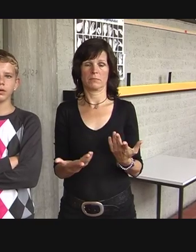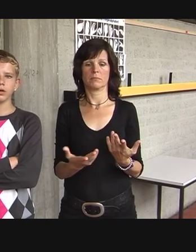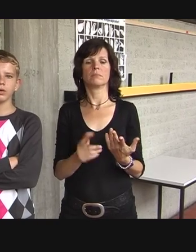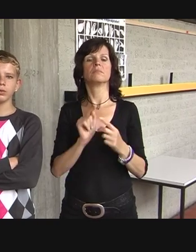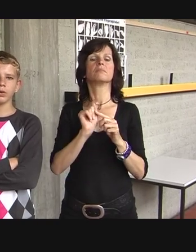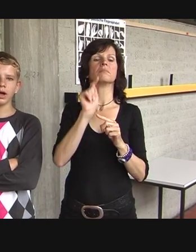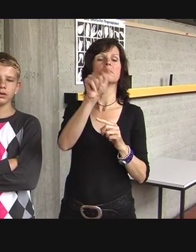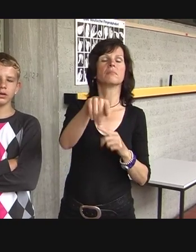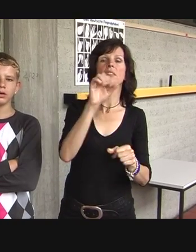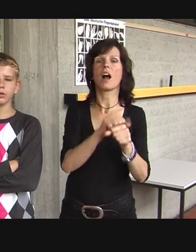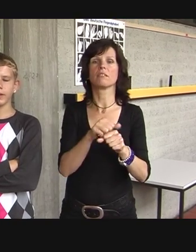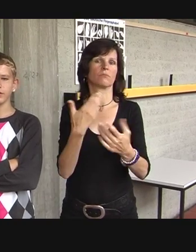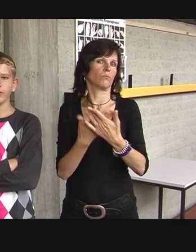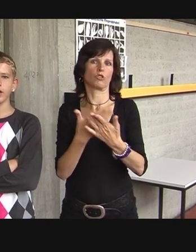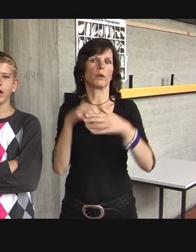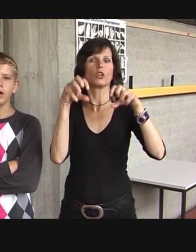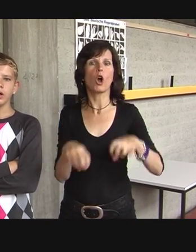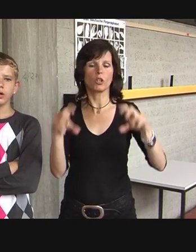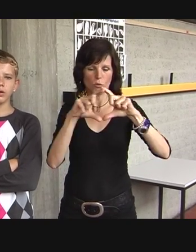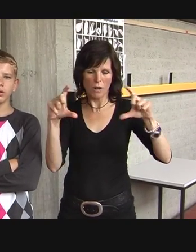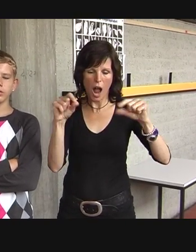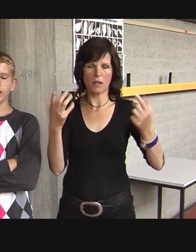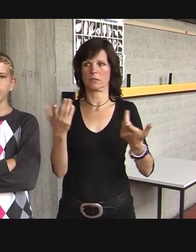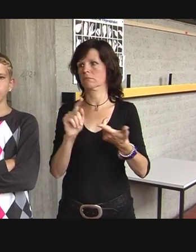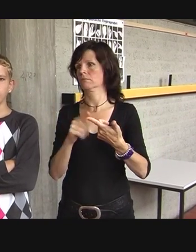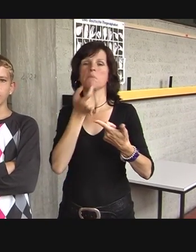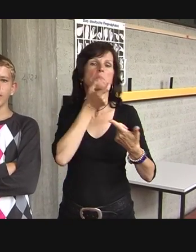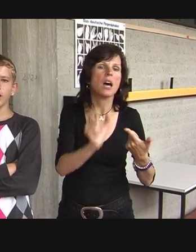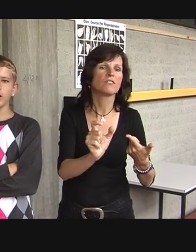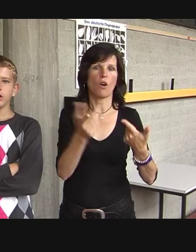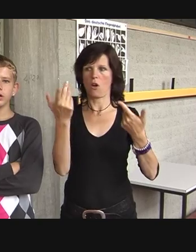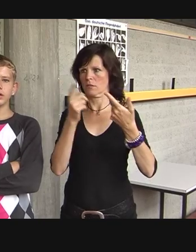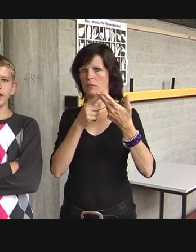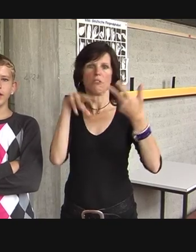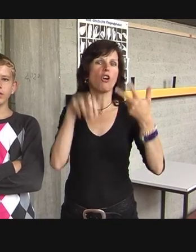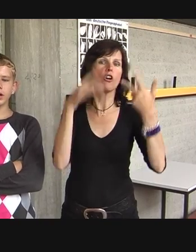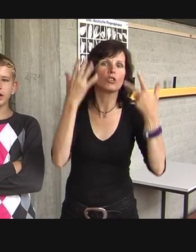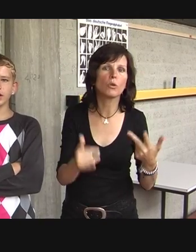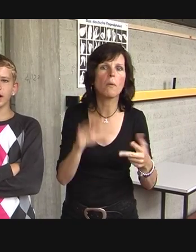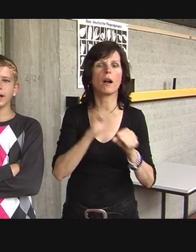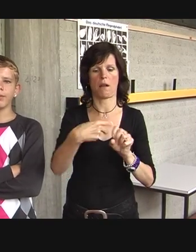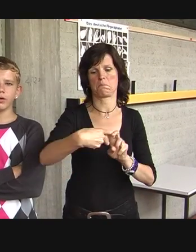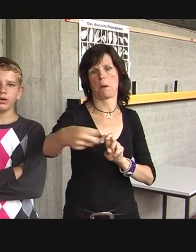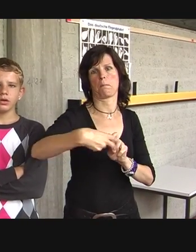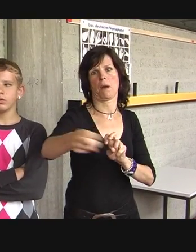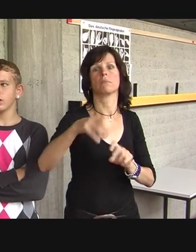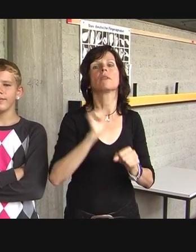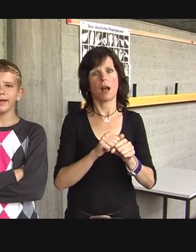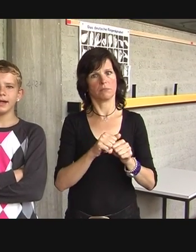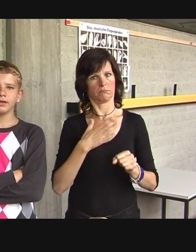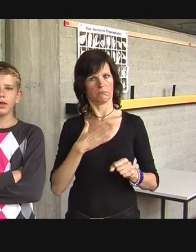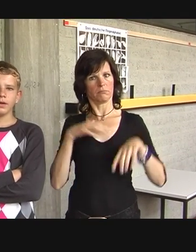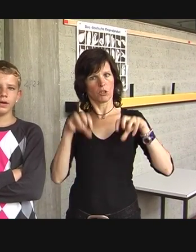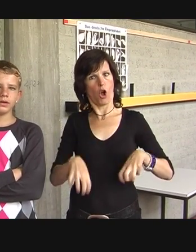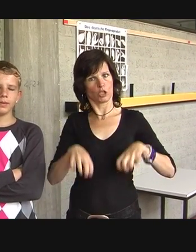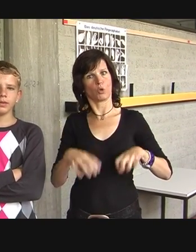von Kontokarte, Passwörter und alles, Kontonummer sehen und dann kann der das Geld abholen. So ganz viel